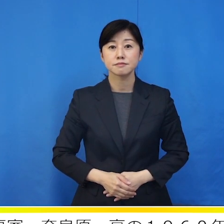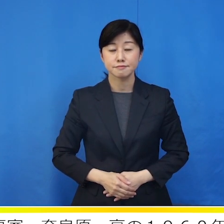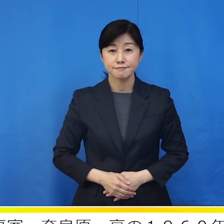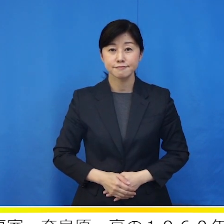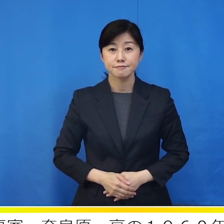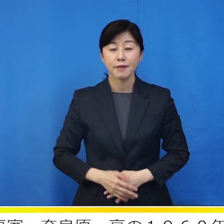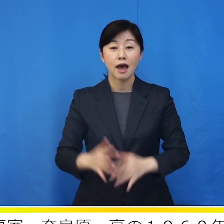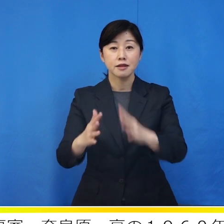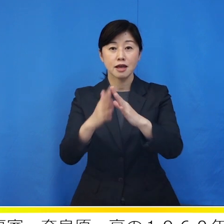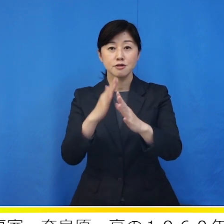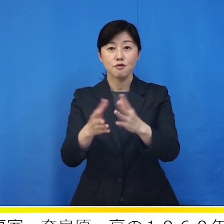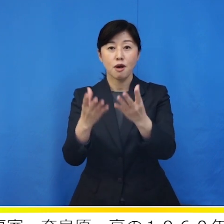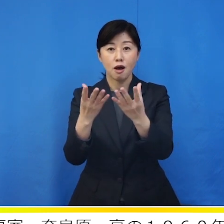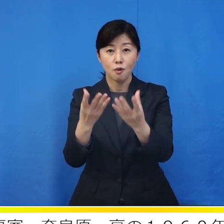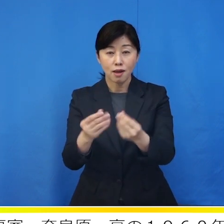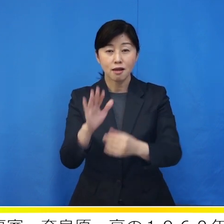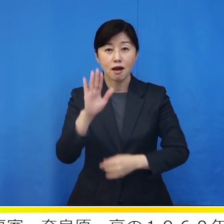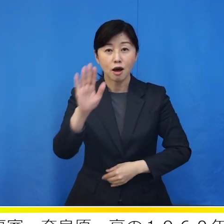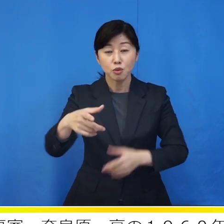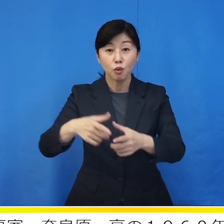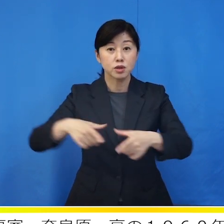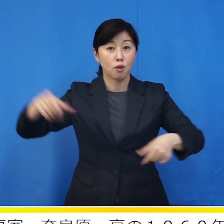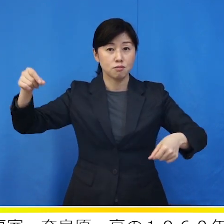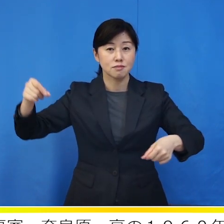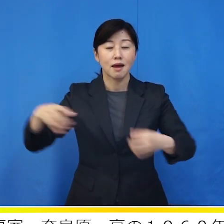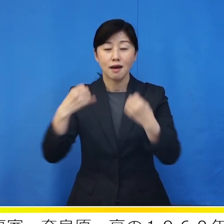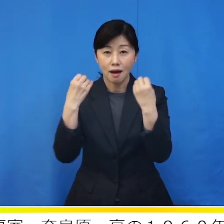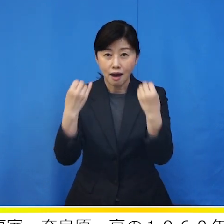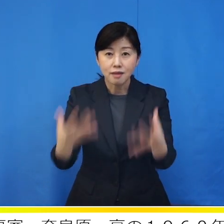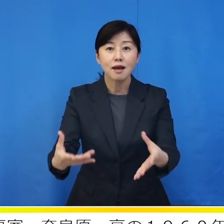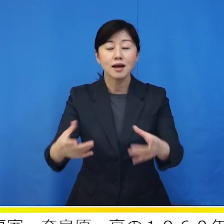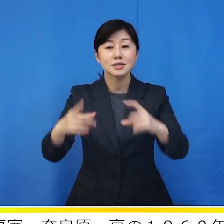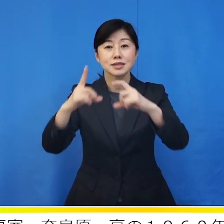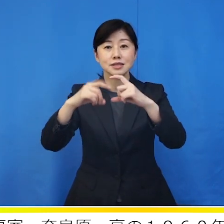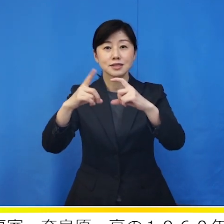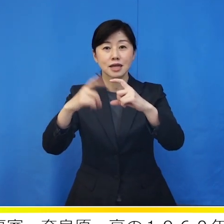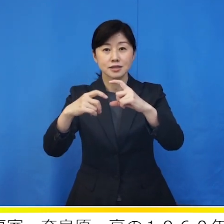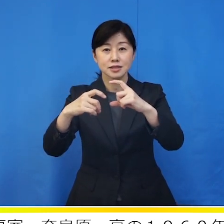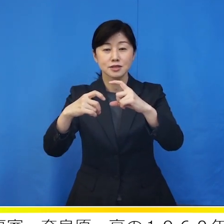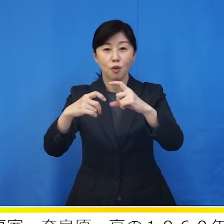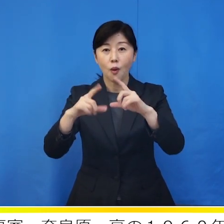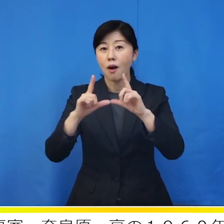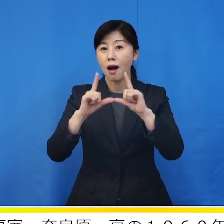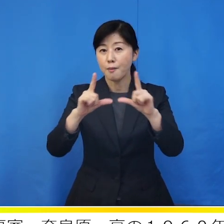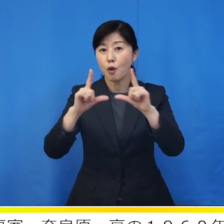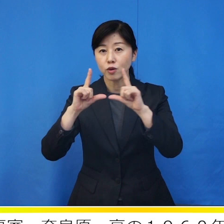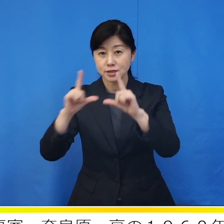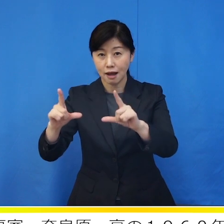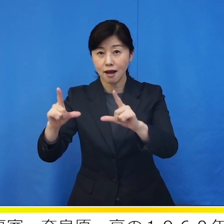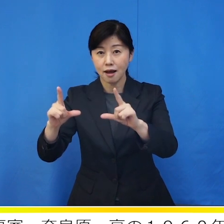戦後日本の新しい写真表現を切り開いた写真家奈良原一高